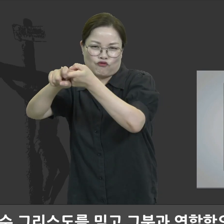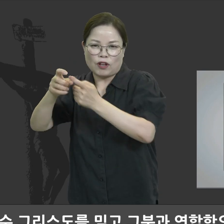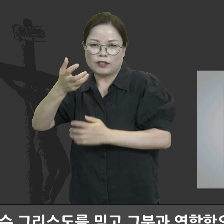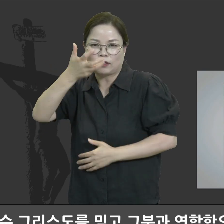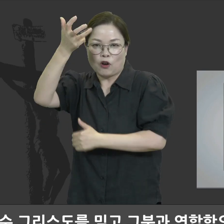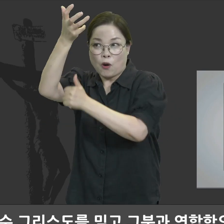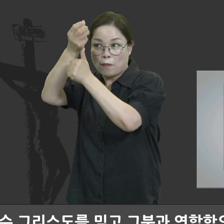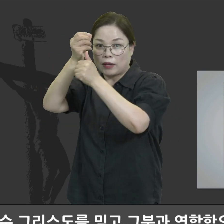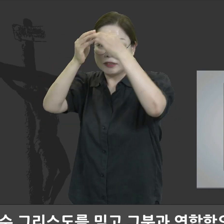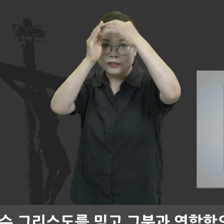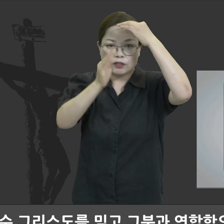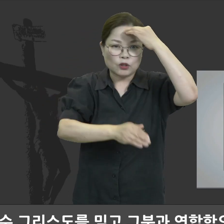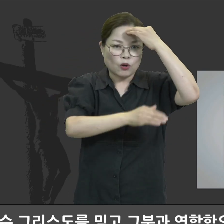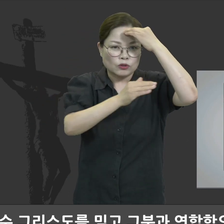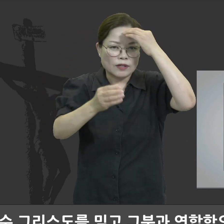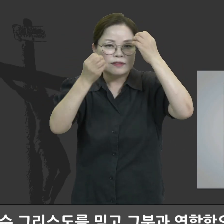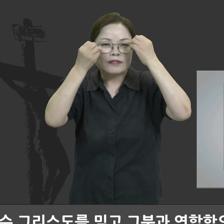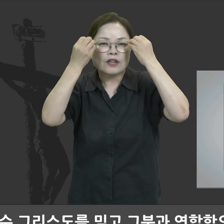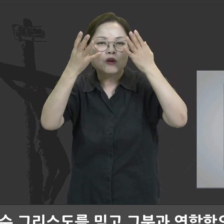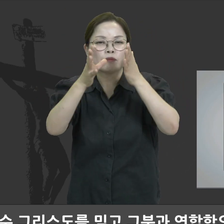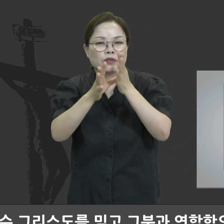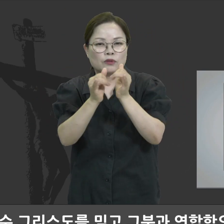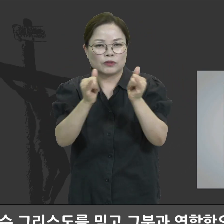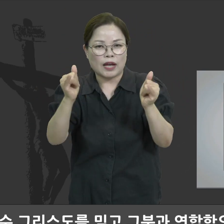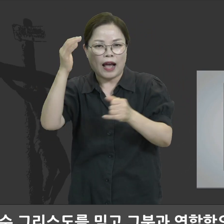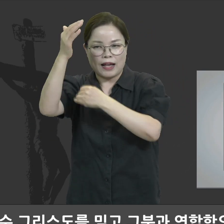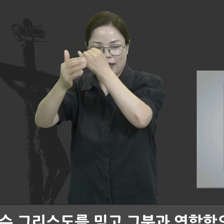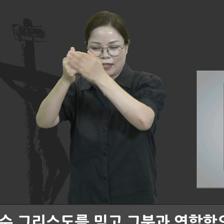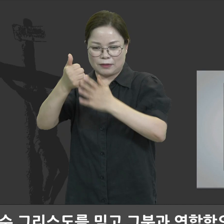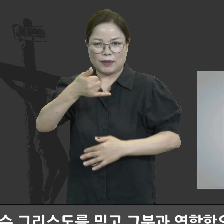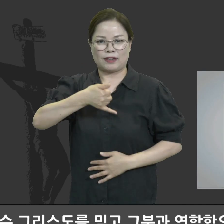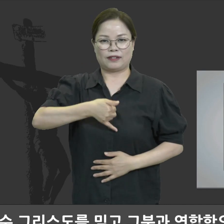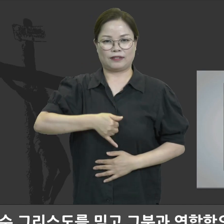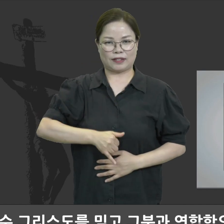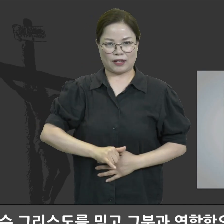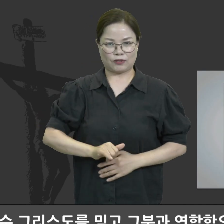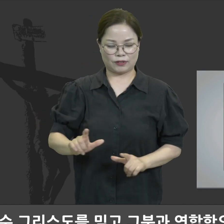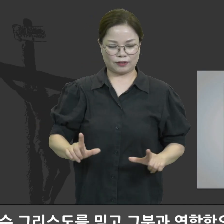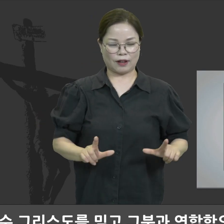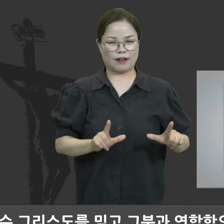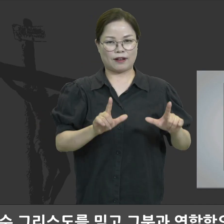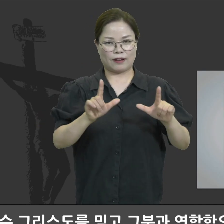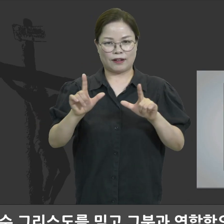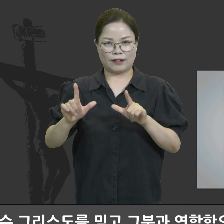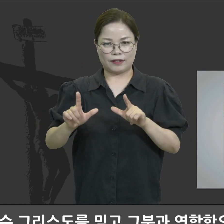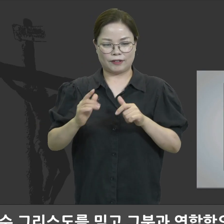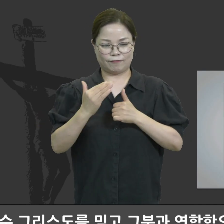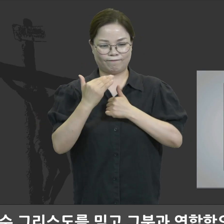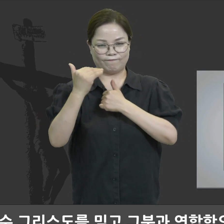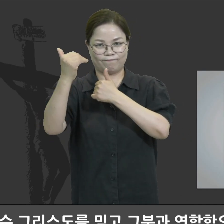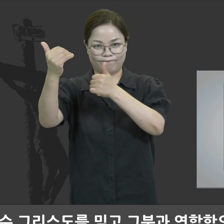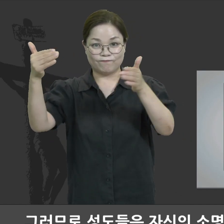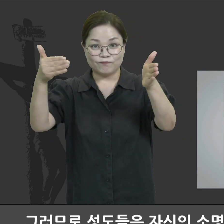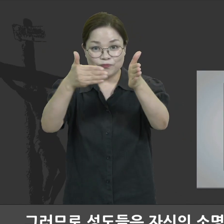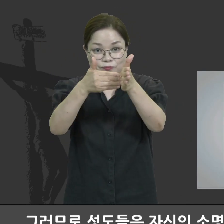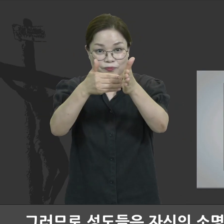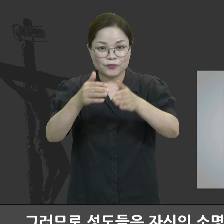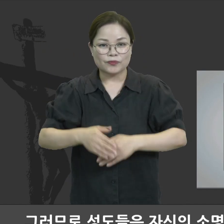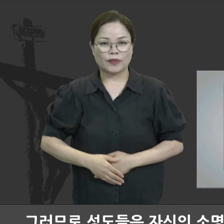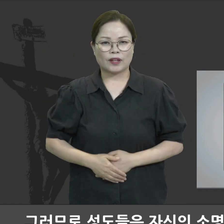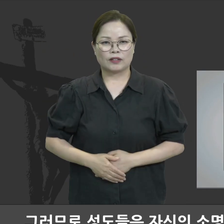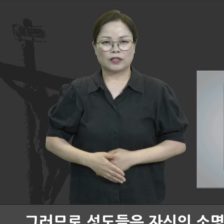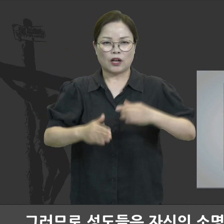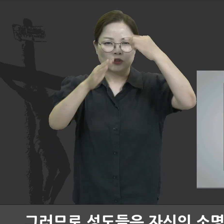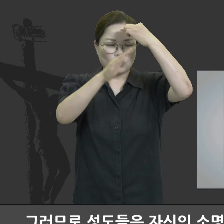성령을 받은 성도들은 새로운 피조물이자 하나님의 자녀로서 살아가도록 부름받았습니다.